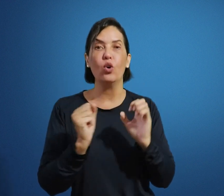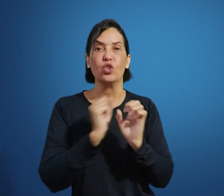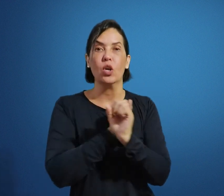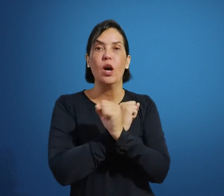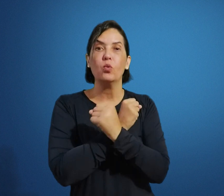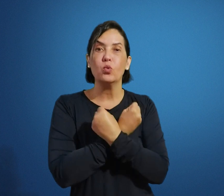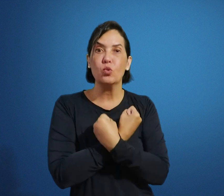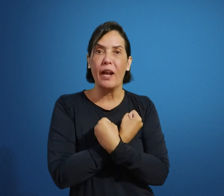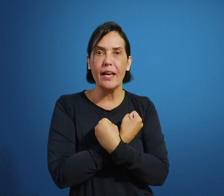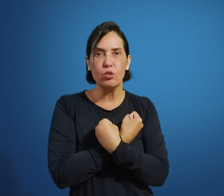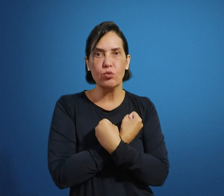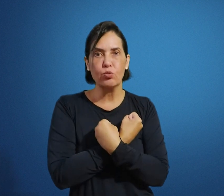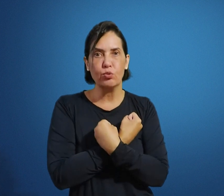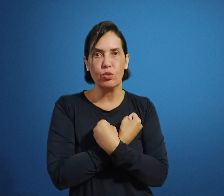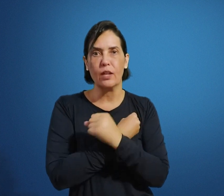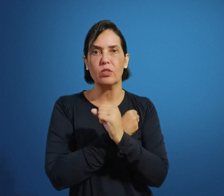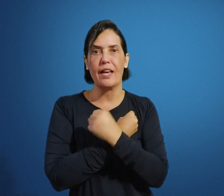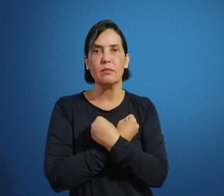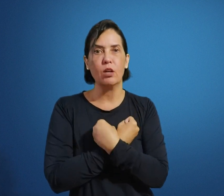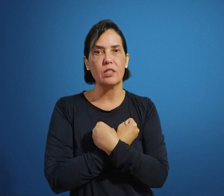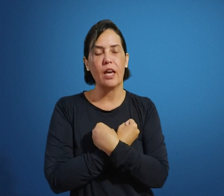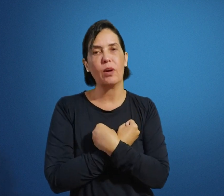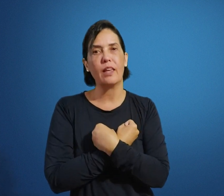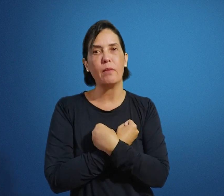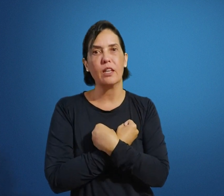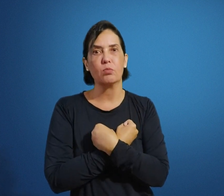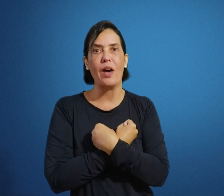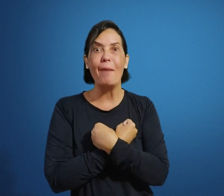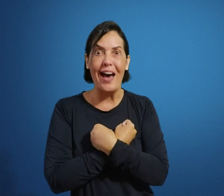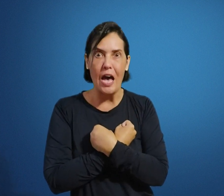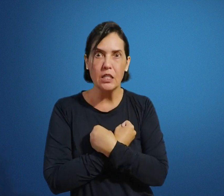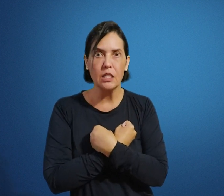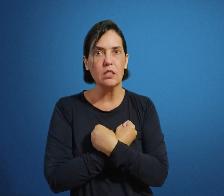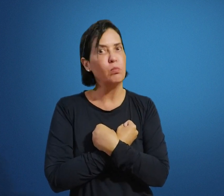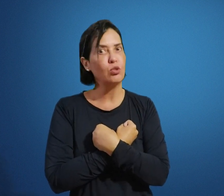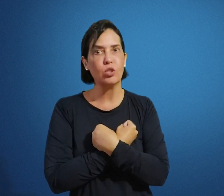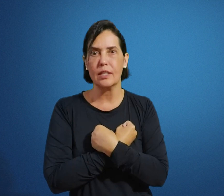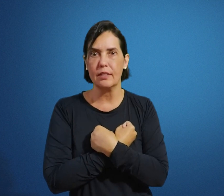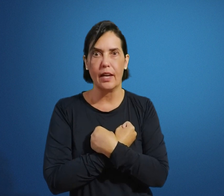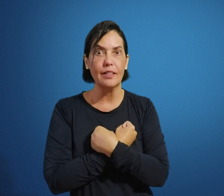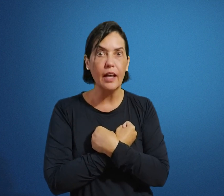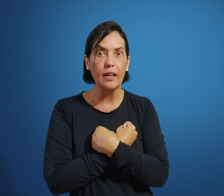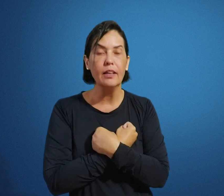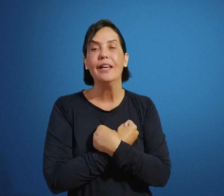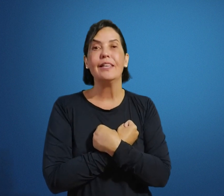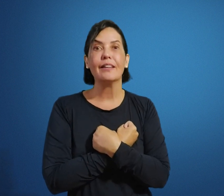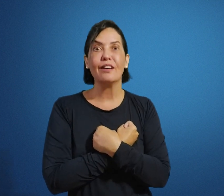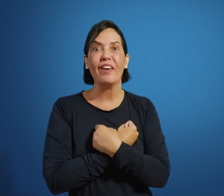onde os braços dos surdos, né, as mãos eram até mesmo amarradas, eles não podiam utilizar sinais nem nada, e através